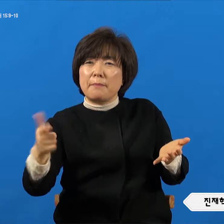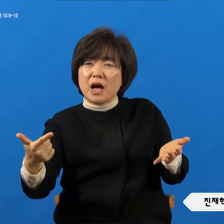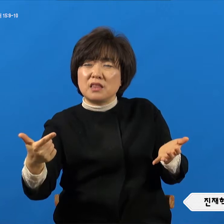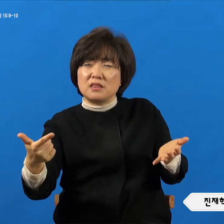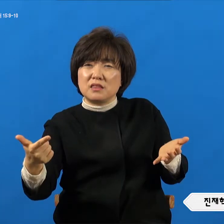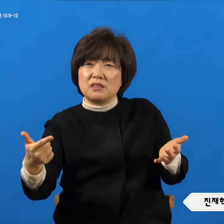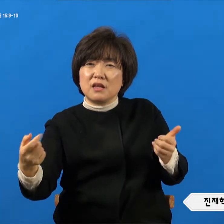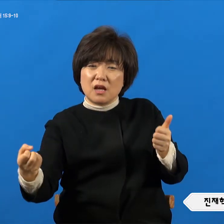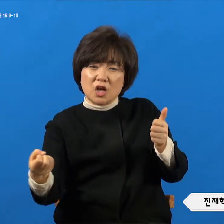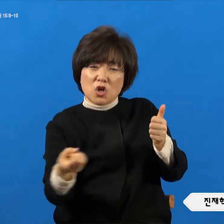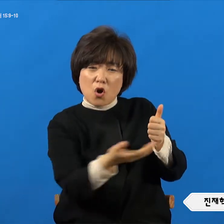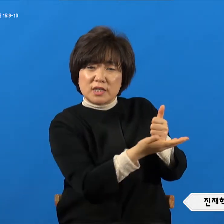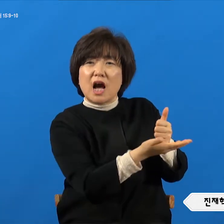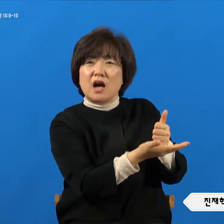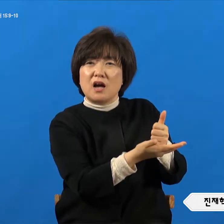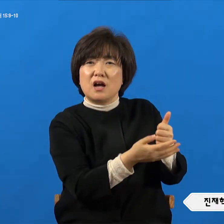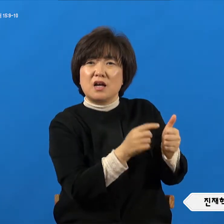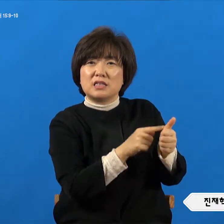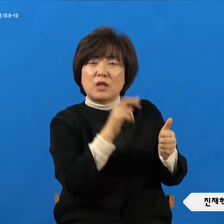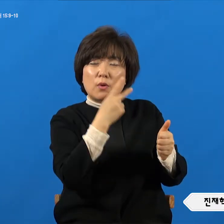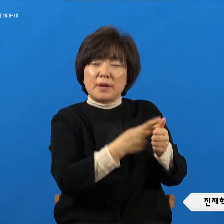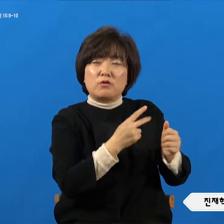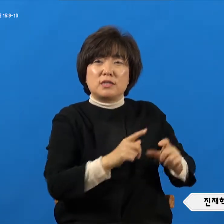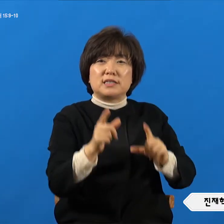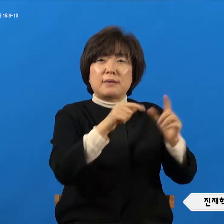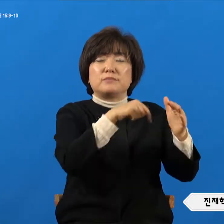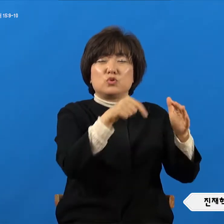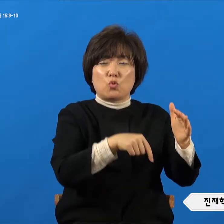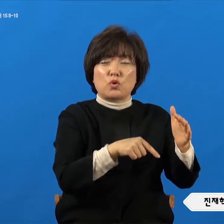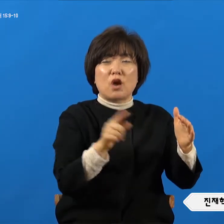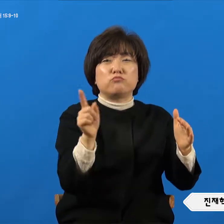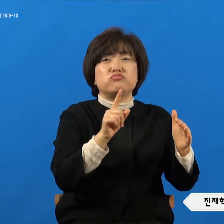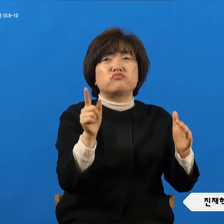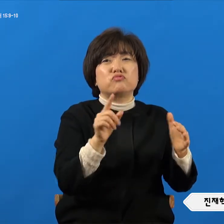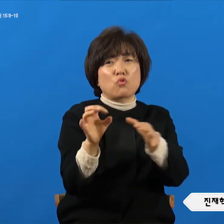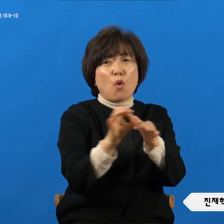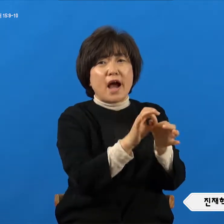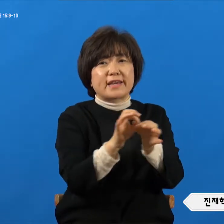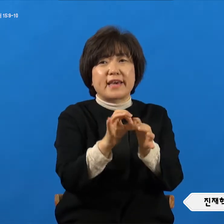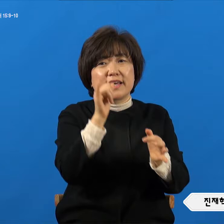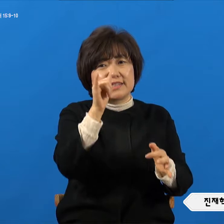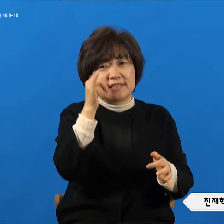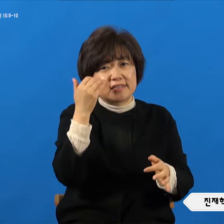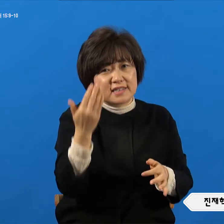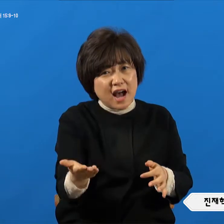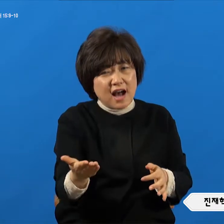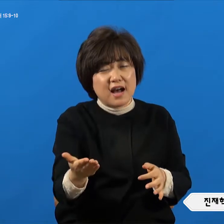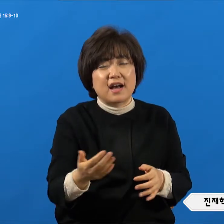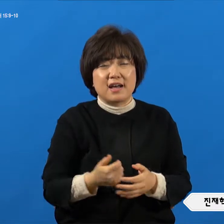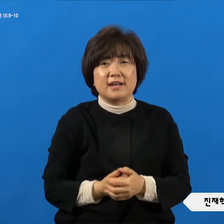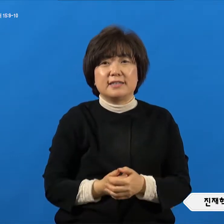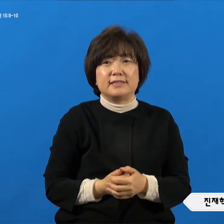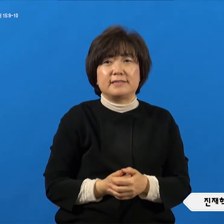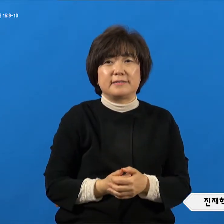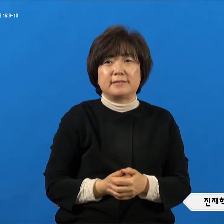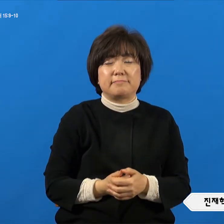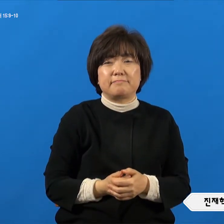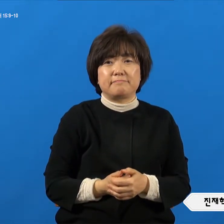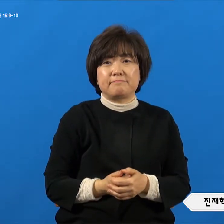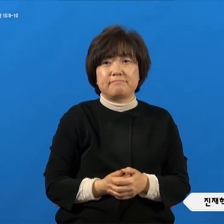삶 가운데 어떤 관계가 있는가를 우리에게 설명해 주고 있다고